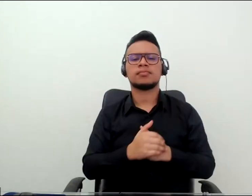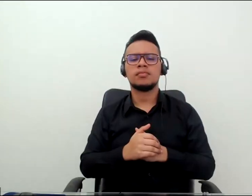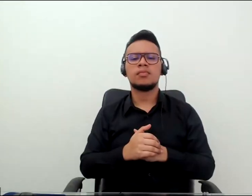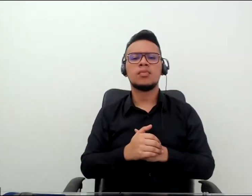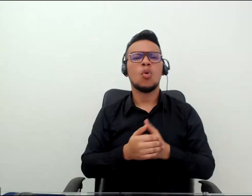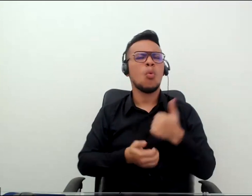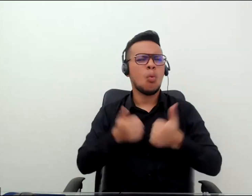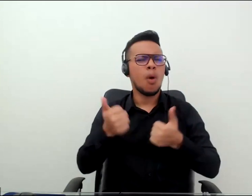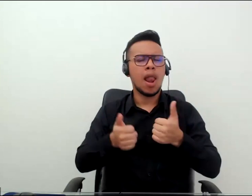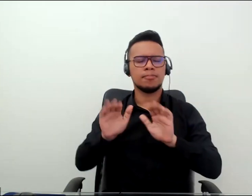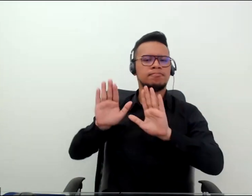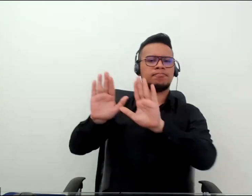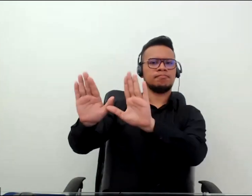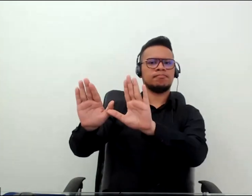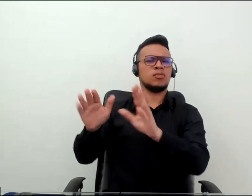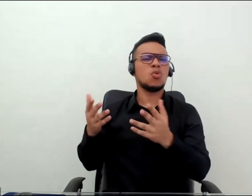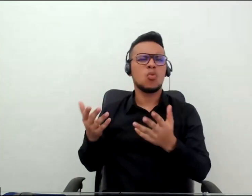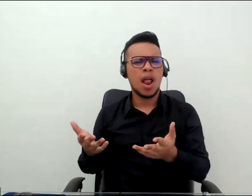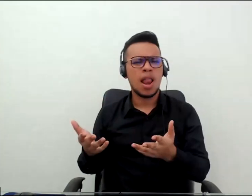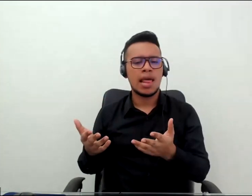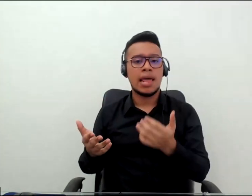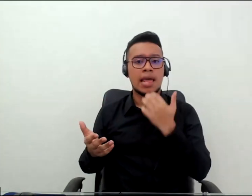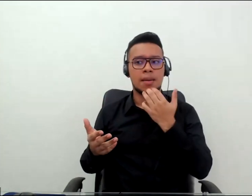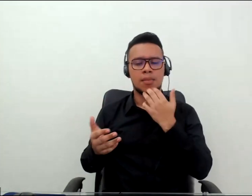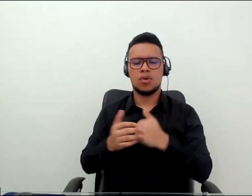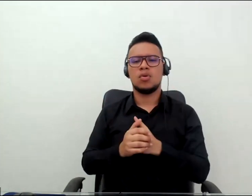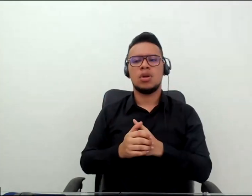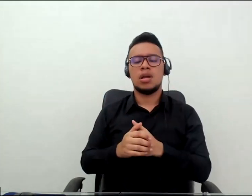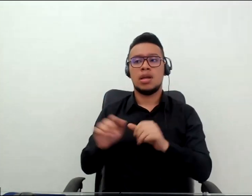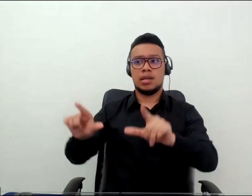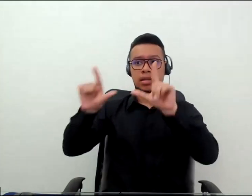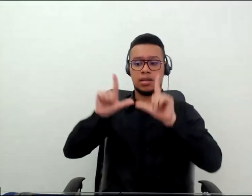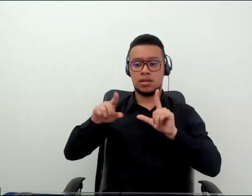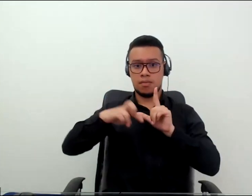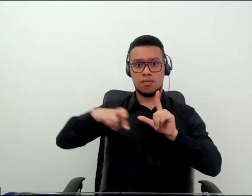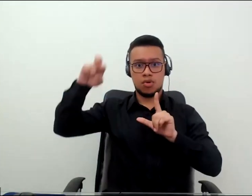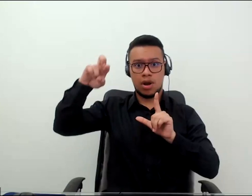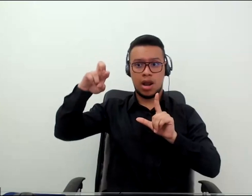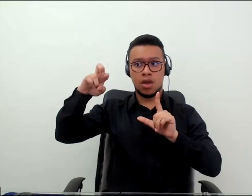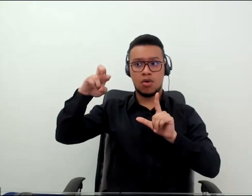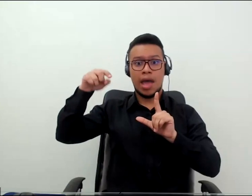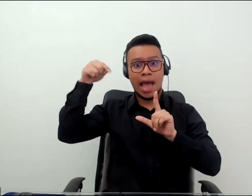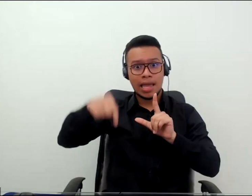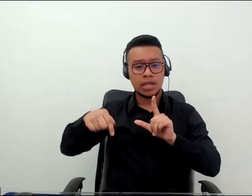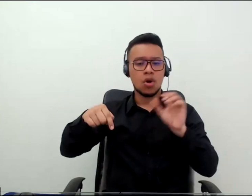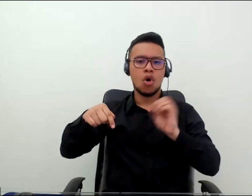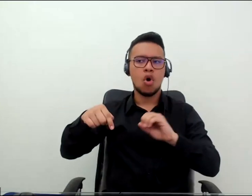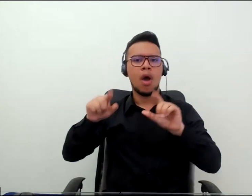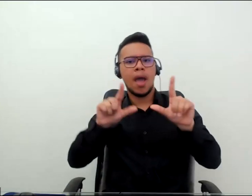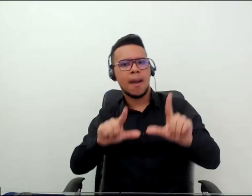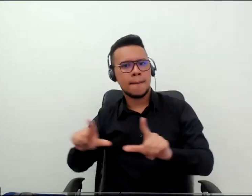postgraduales no sé si todos conocen que ya se están dando especializaciones